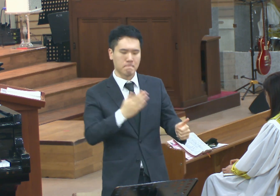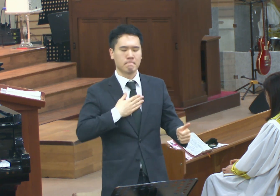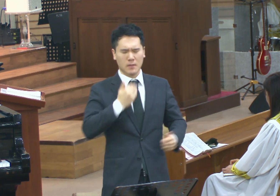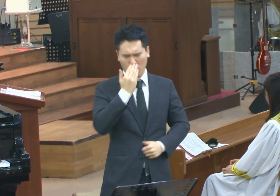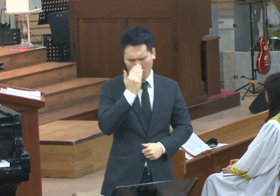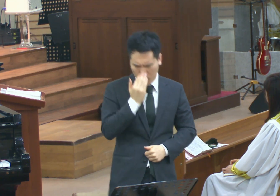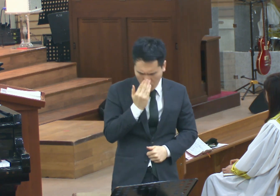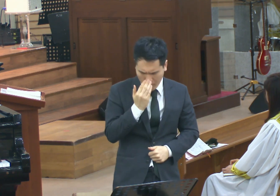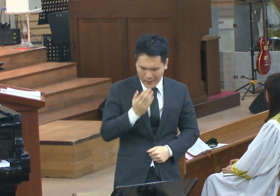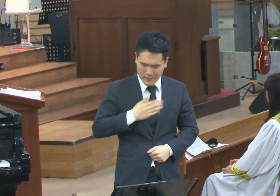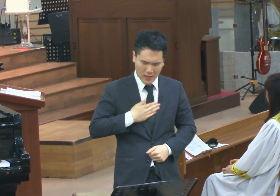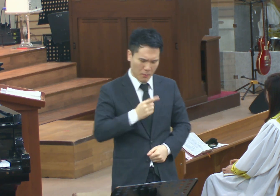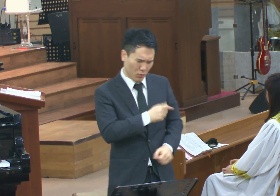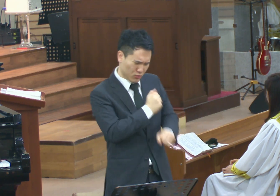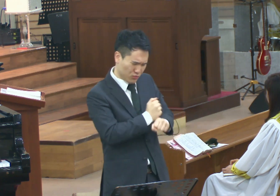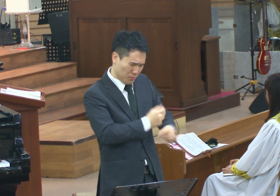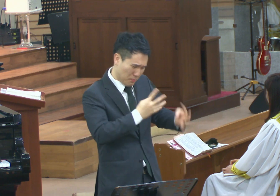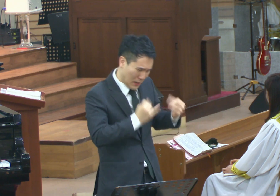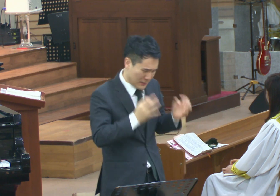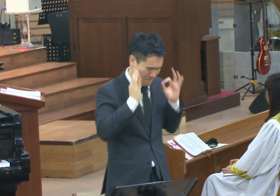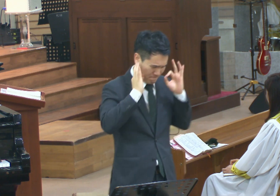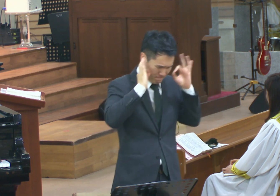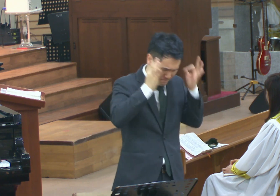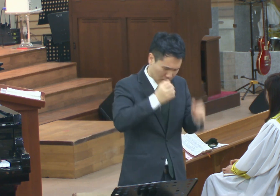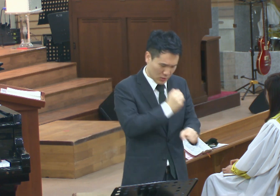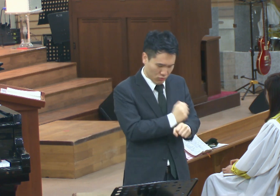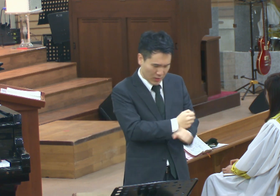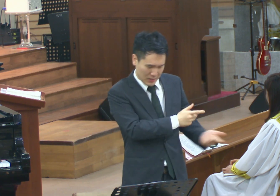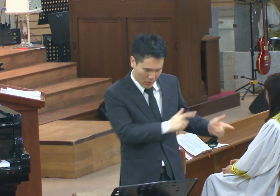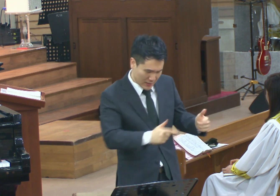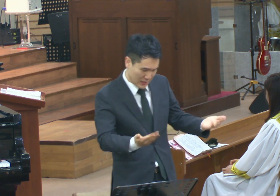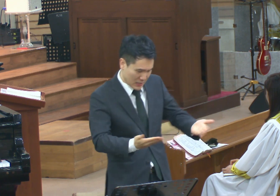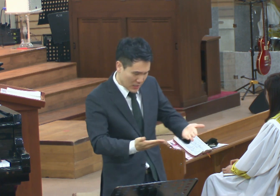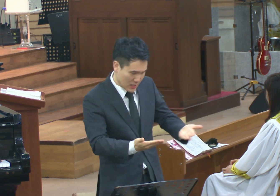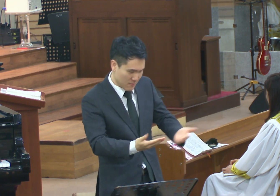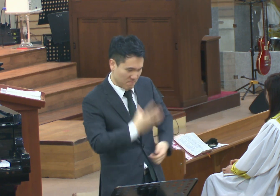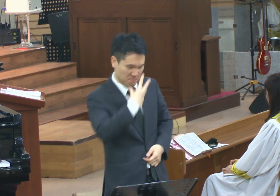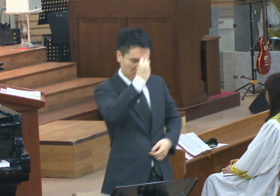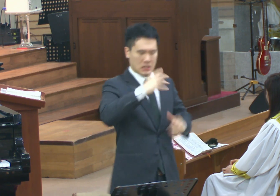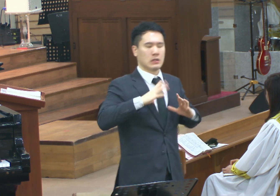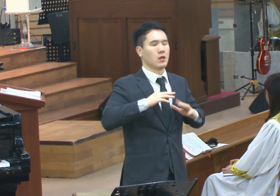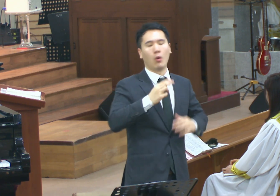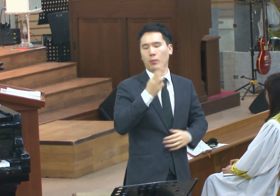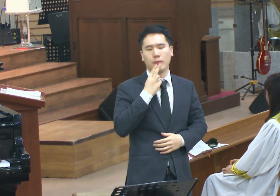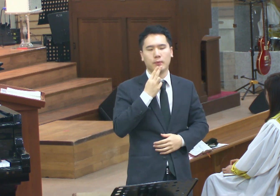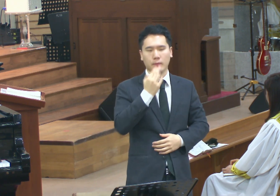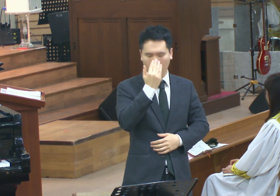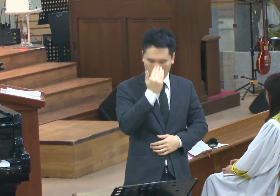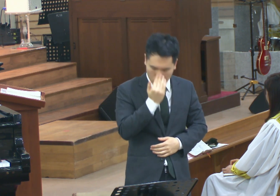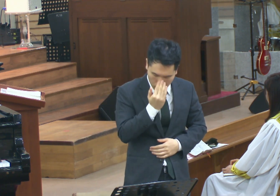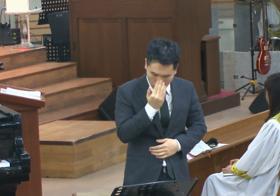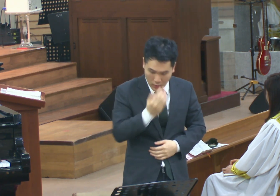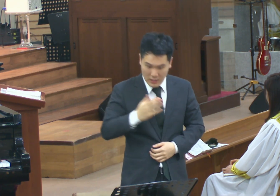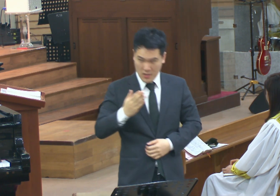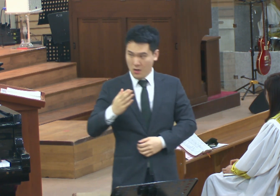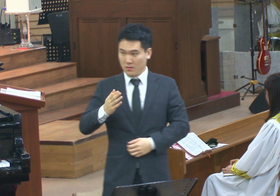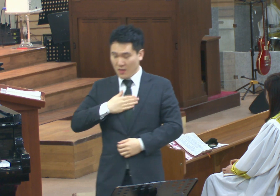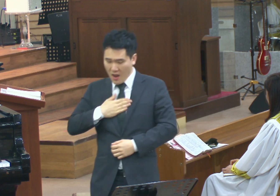사람들한테 내가 여리고 성 돌자고 했고 그래서 함락했고 내가 연합군 깼고 내가 에발산